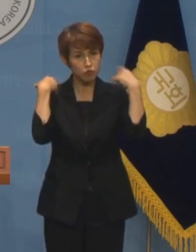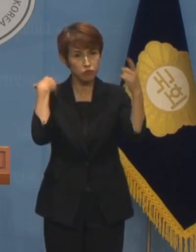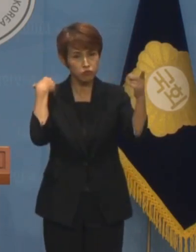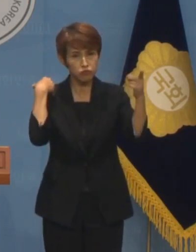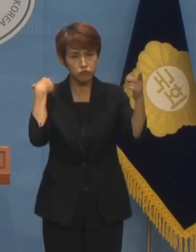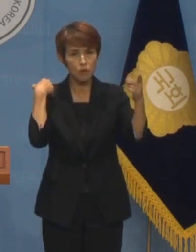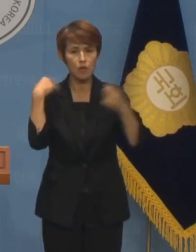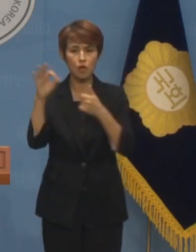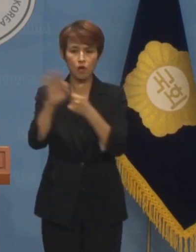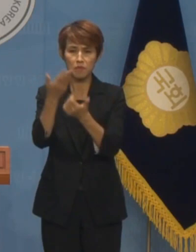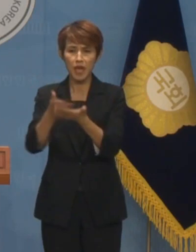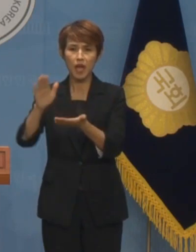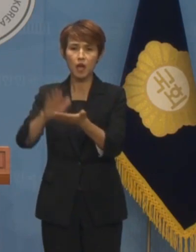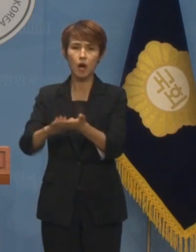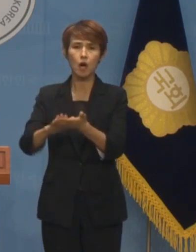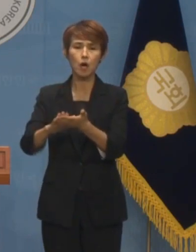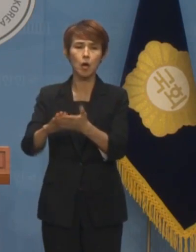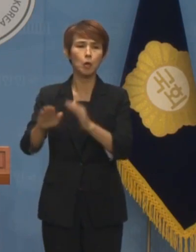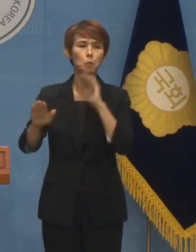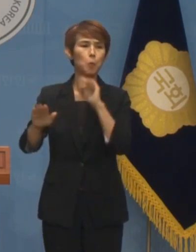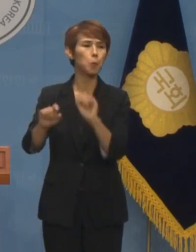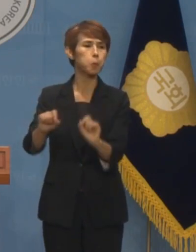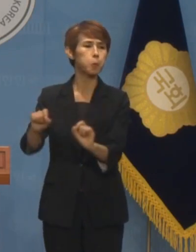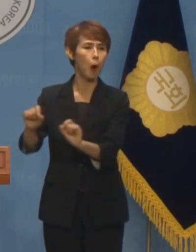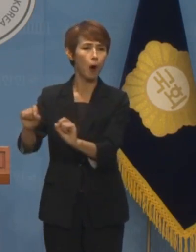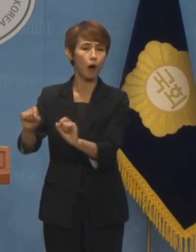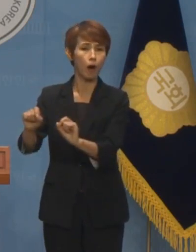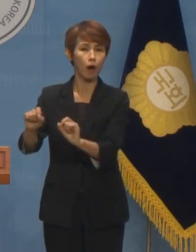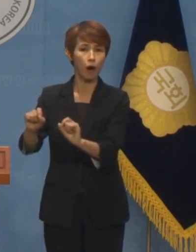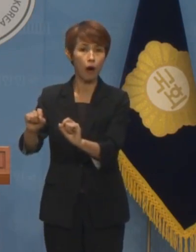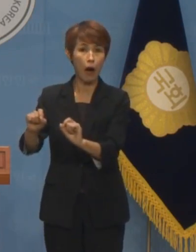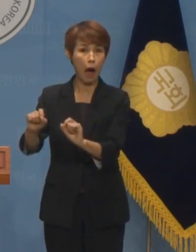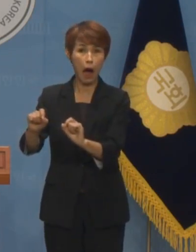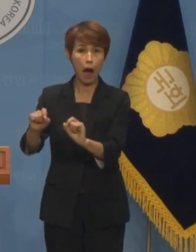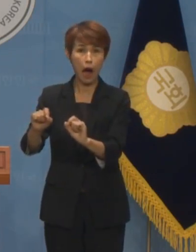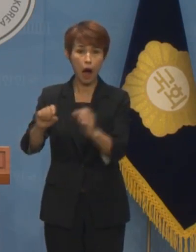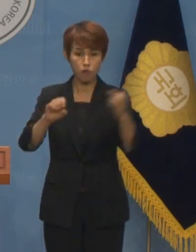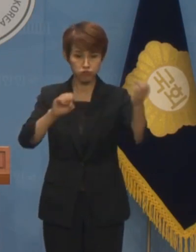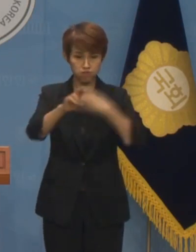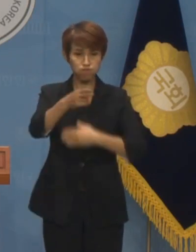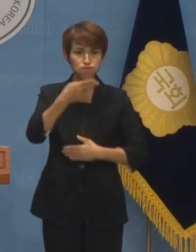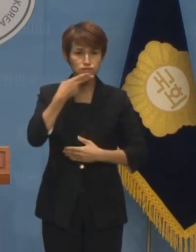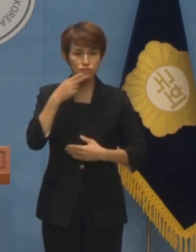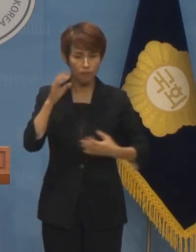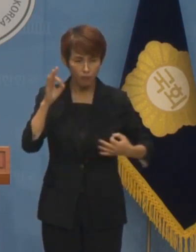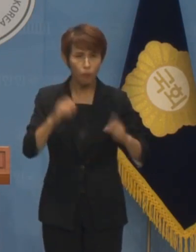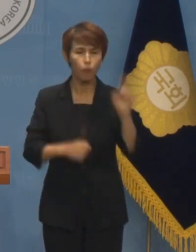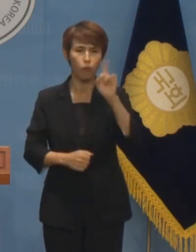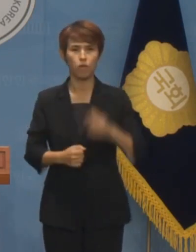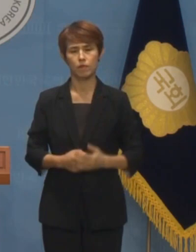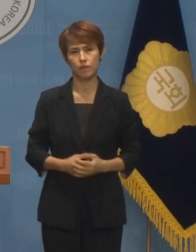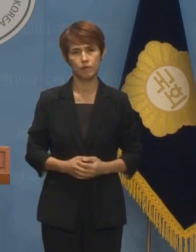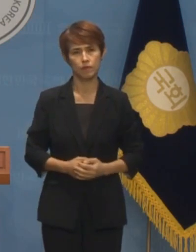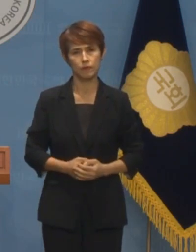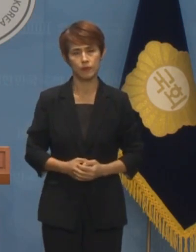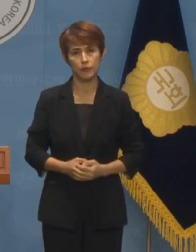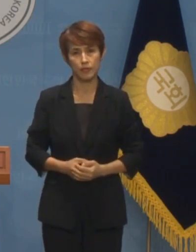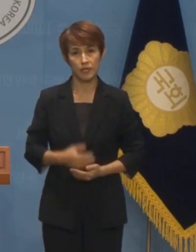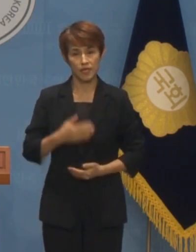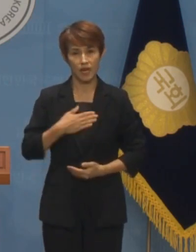이렇게 연금개혁을 멈춰 세우고선 지금까지 아무것도 하지 않고 있습니다.